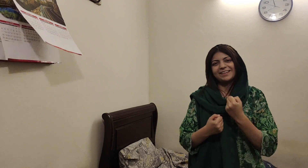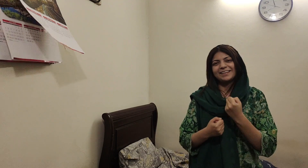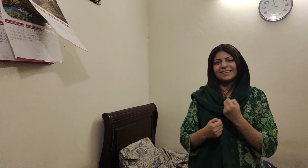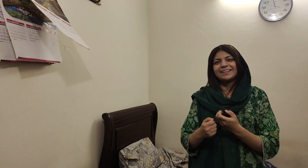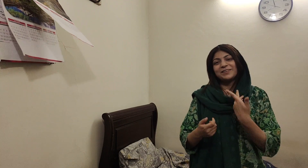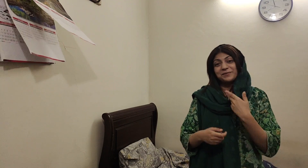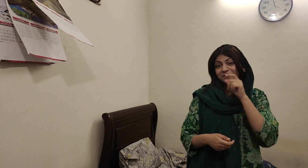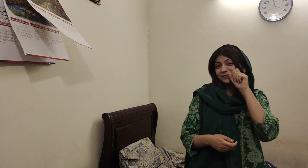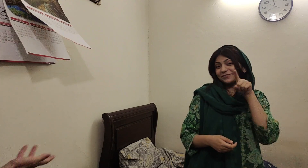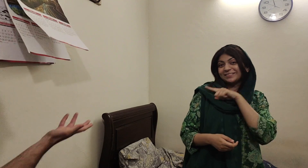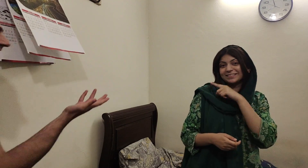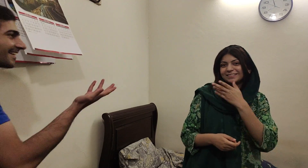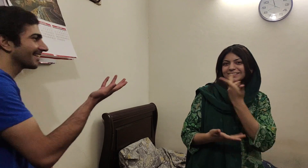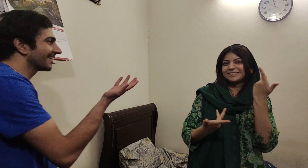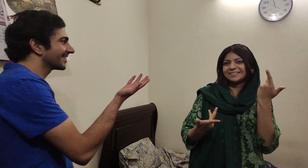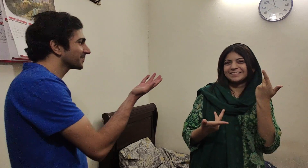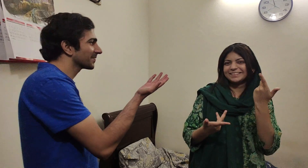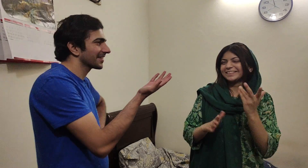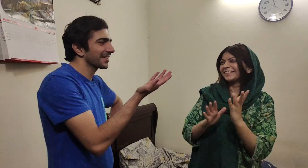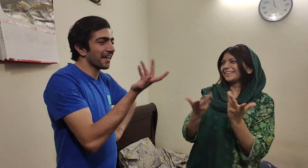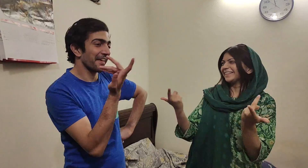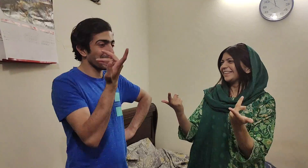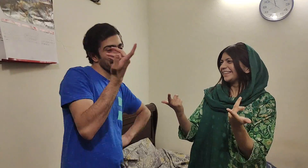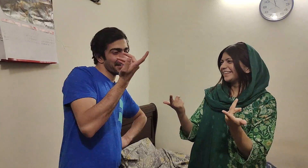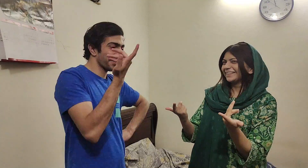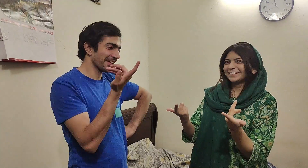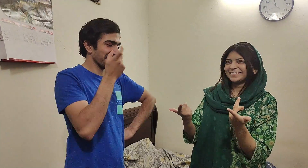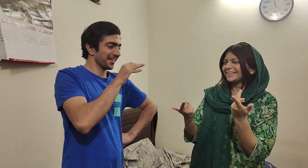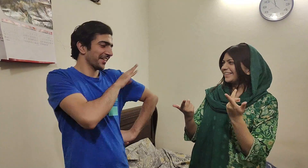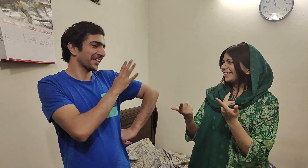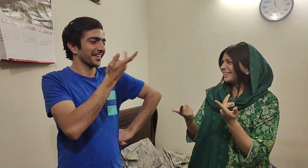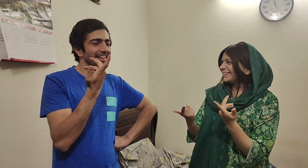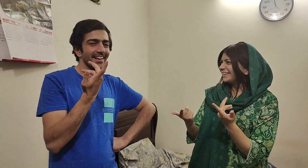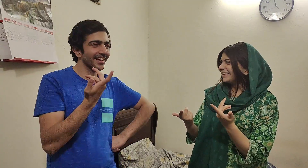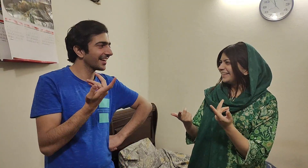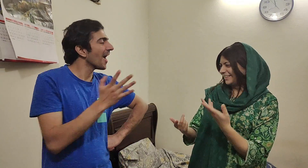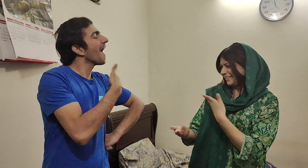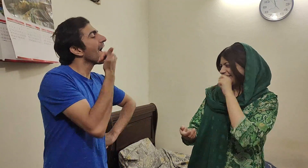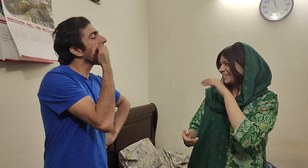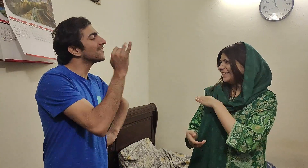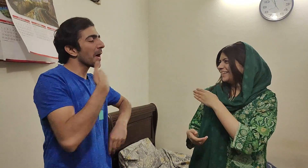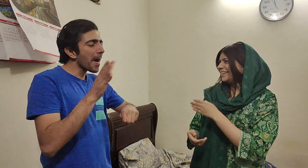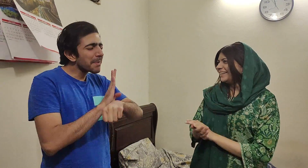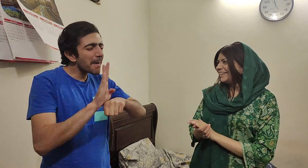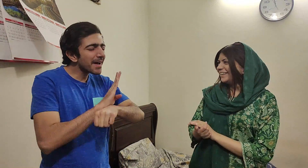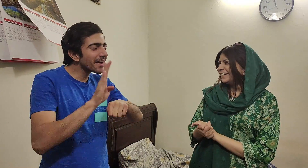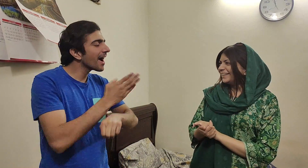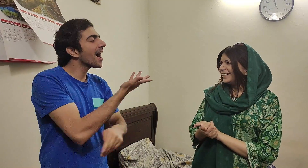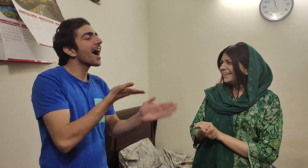ज्वेलरी, मेकअप सामान और मेहंदी होनी चाहिए, सब कुछ। हाँ, क्या हो रहा है? भाई के साथ जाने लगी हूँ, किधर जाने लगी